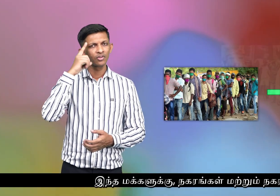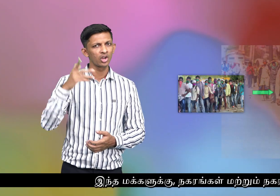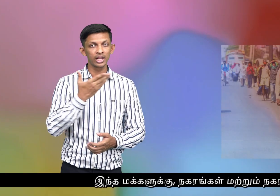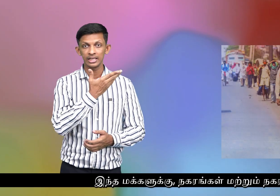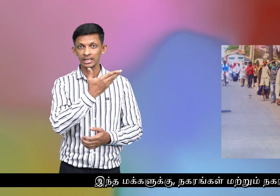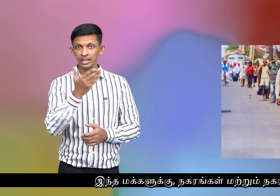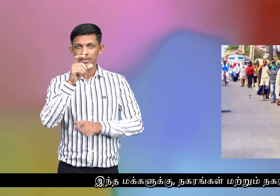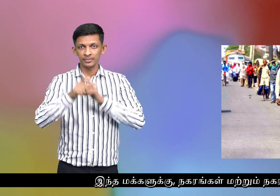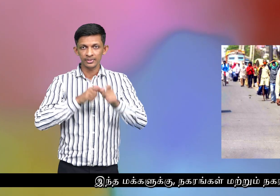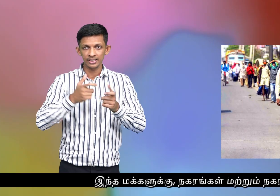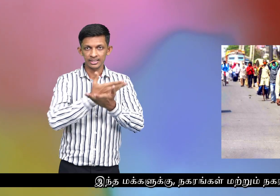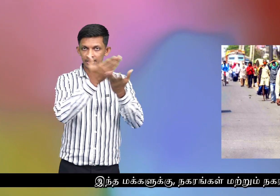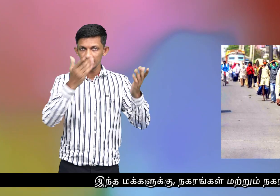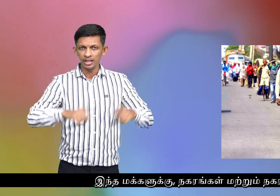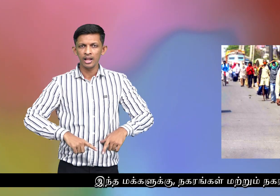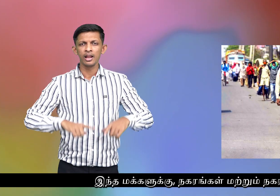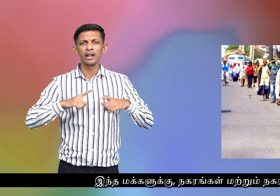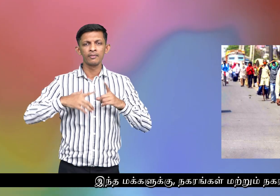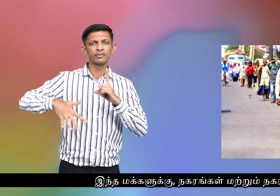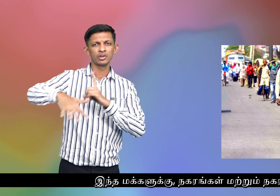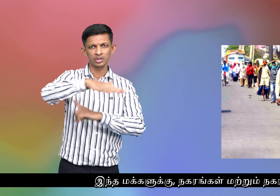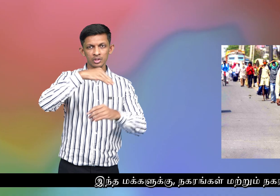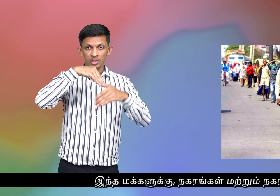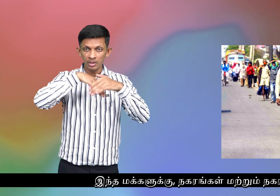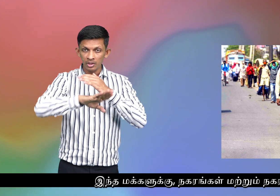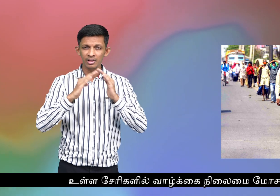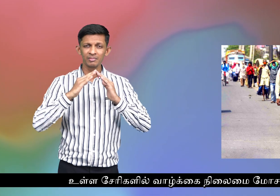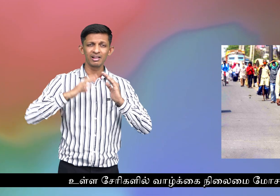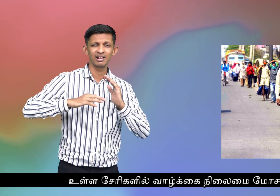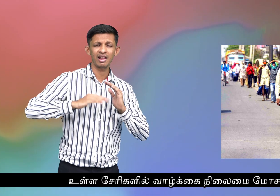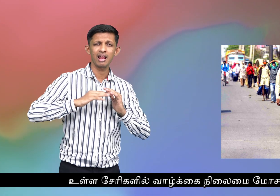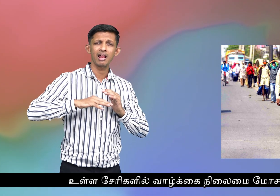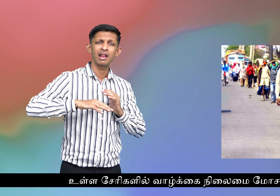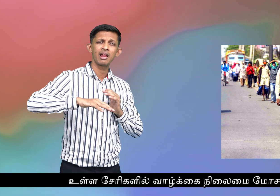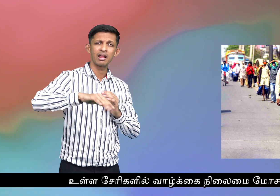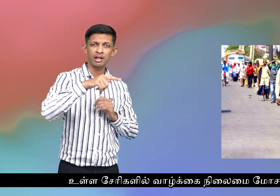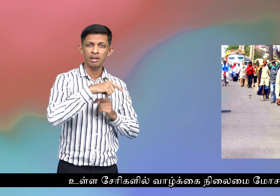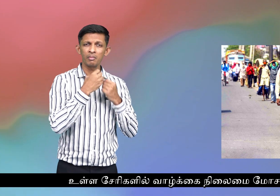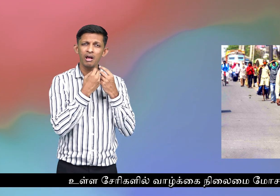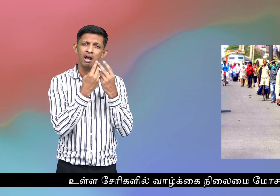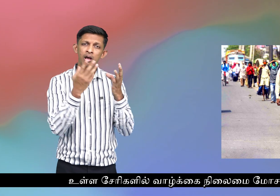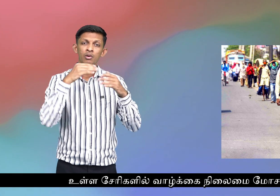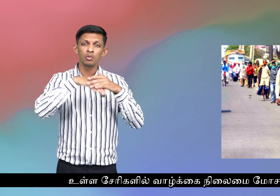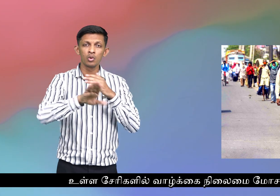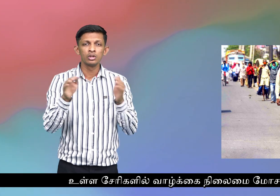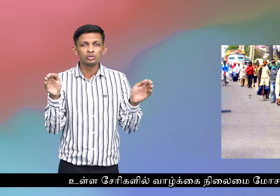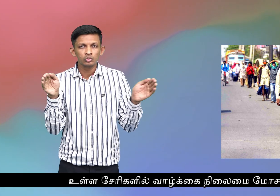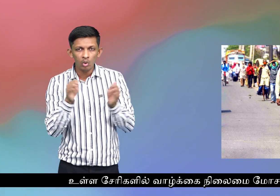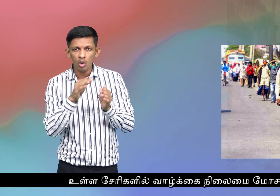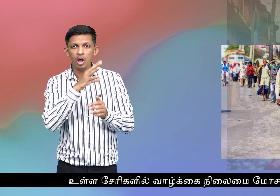இந்த மக்களுக்கு நகரங்கள் மற்றும் நகரங்களில் உள்ள சேரிகளில் வாழ்க்கை நிலைமை மோசமாக